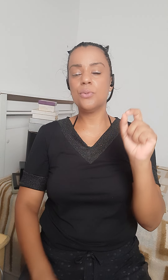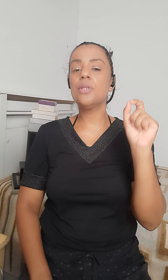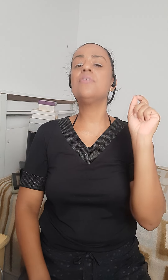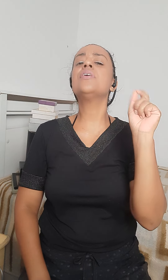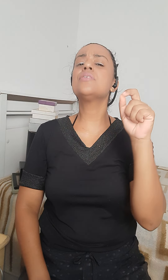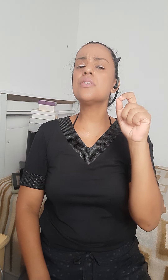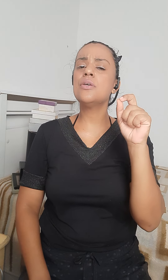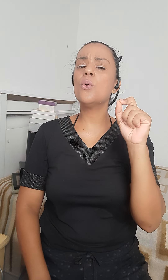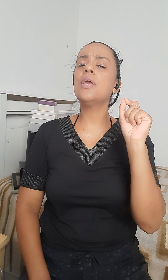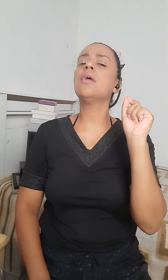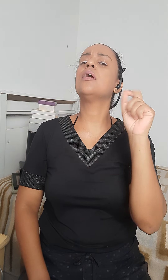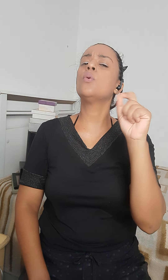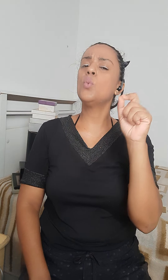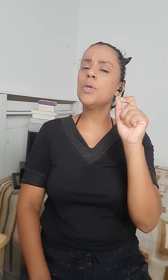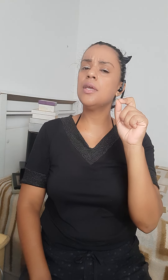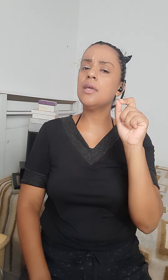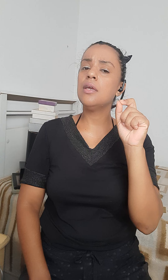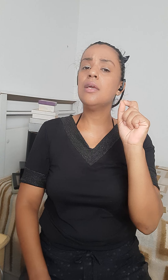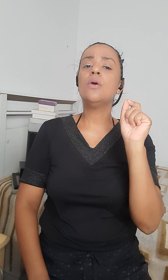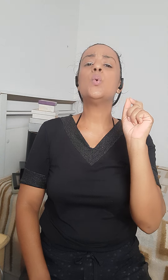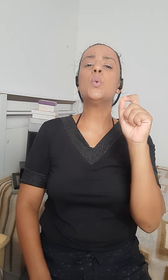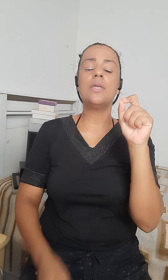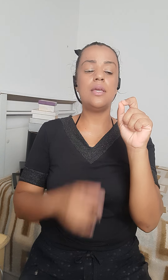e faz isso aqui. O quê? O quê? O quê?